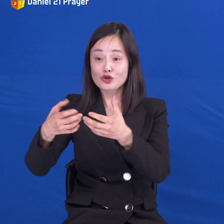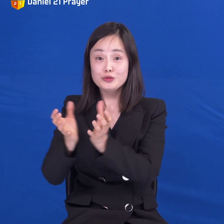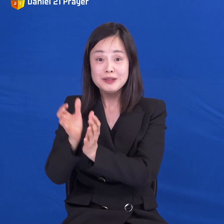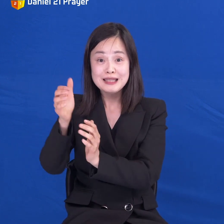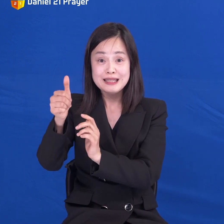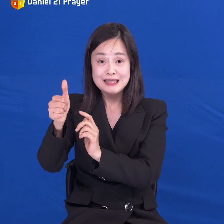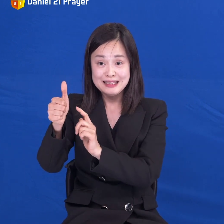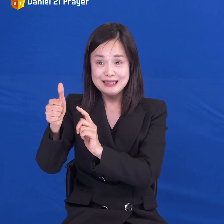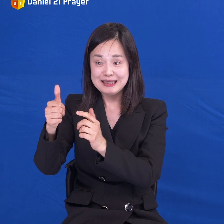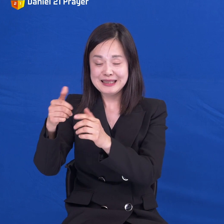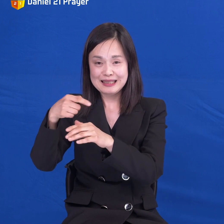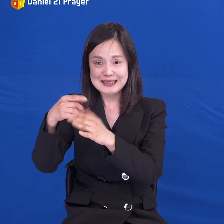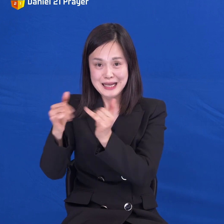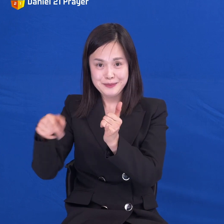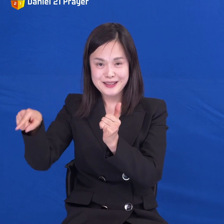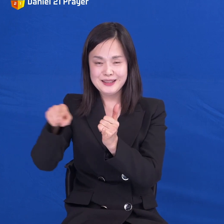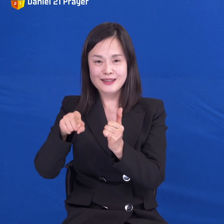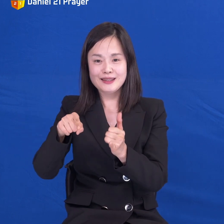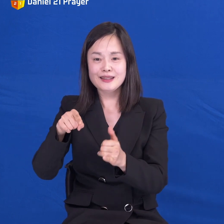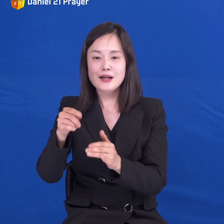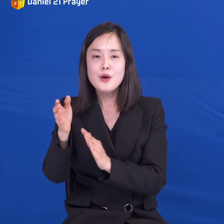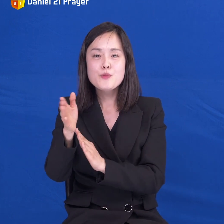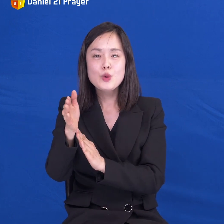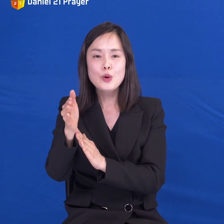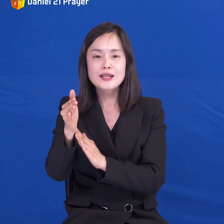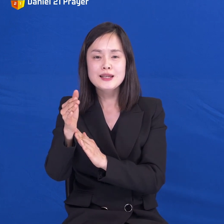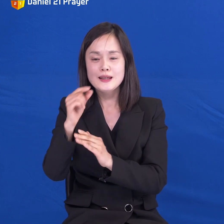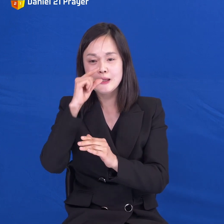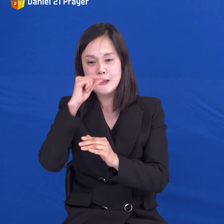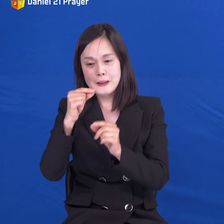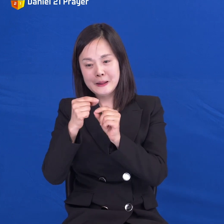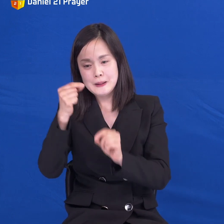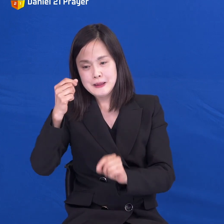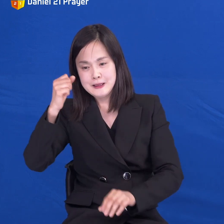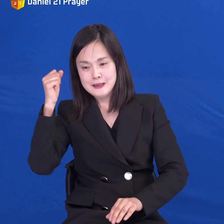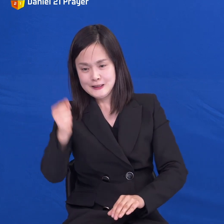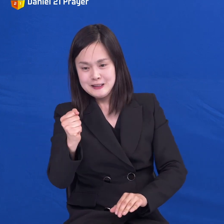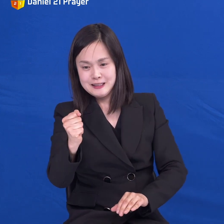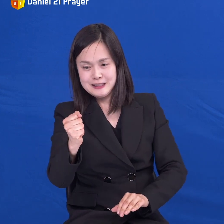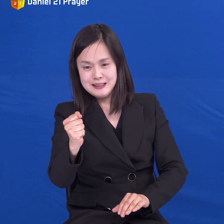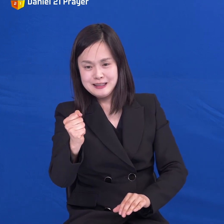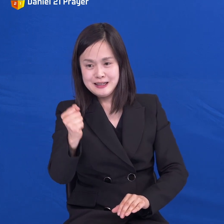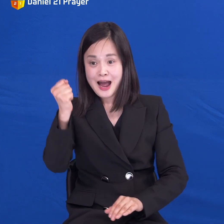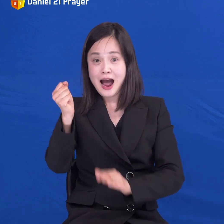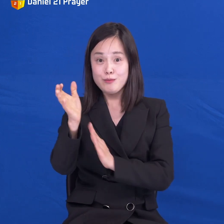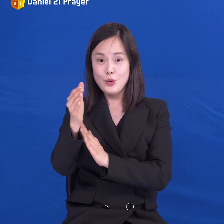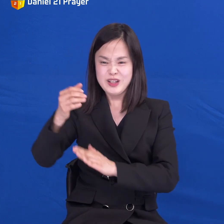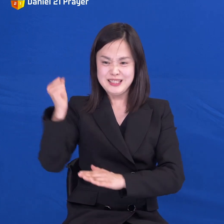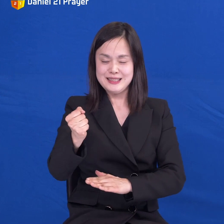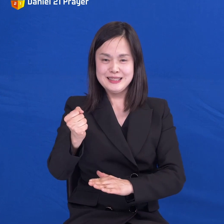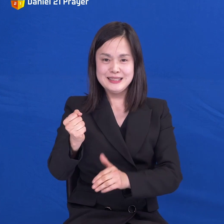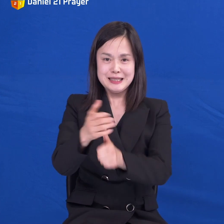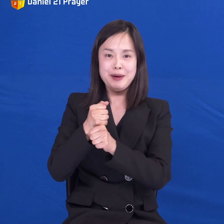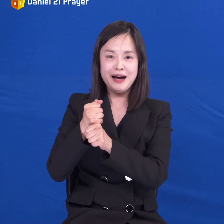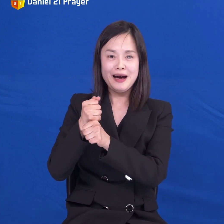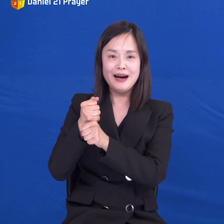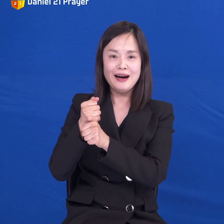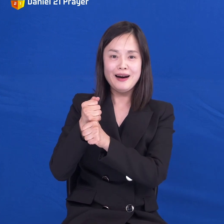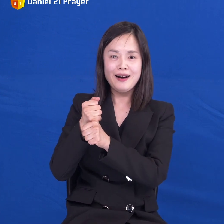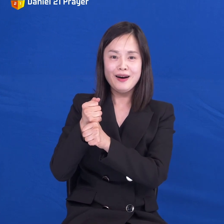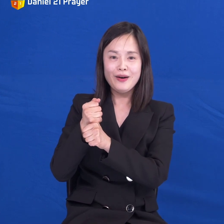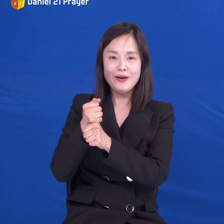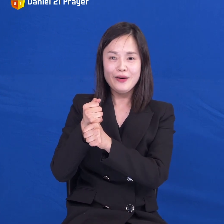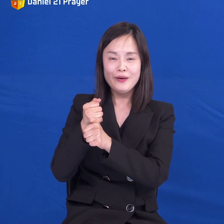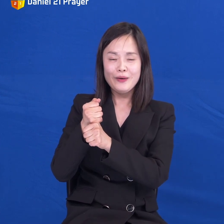만들어서 내 배설물을 먹은 것을 딱 한 마리씩 잡아냅니다. 정말 백발백중입니다. 제가 하면 안